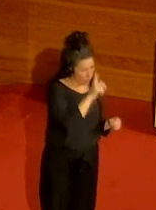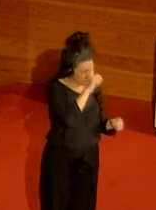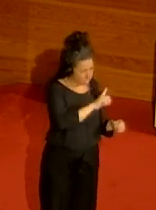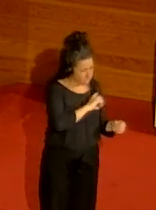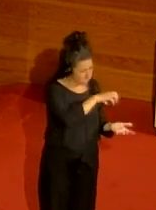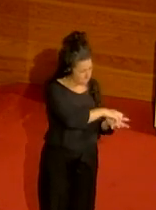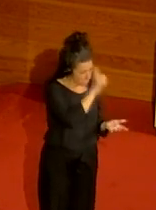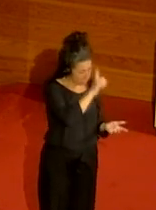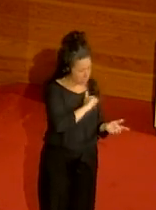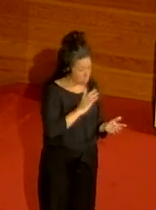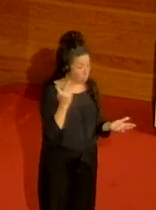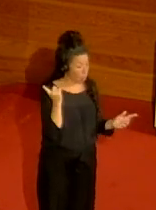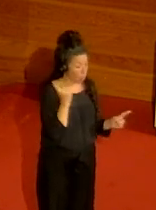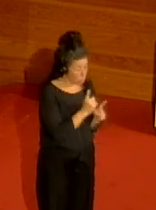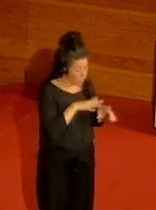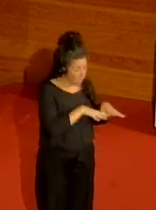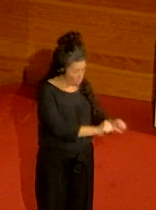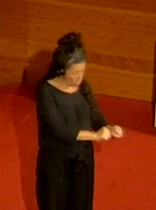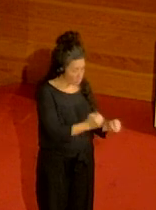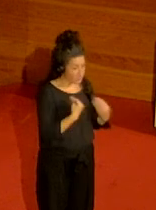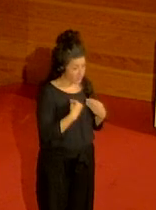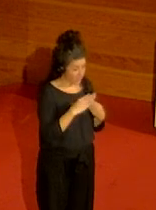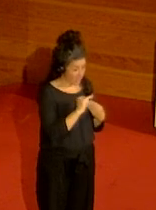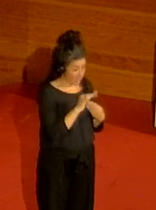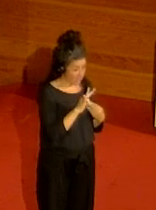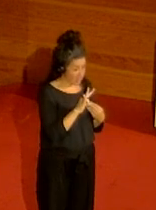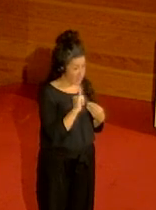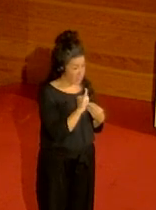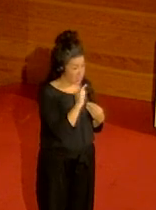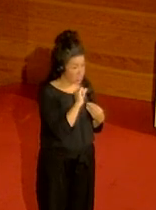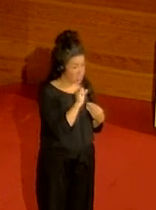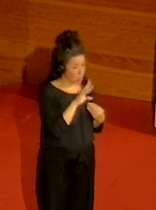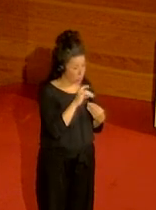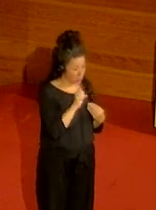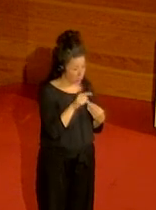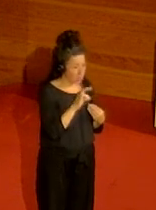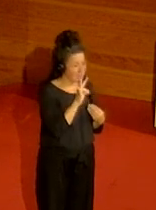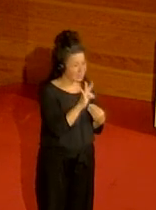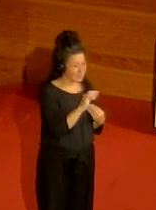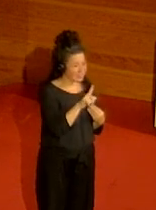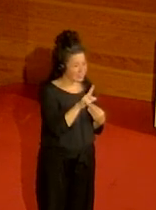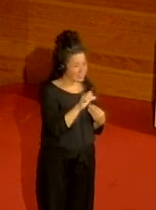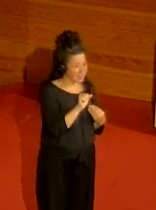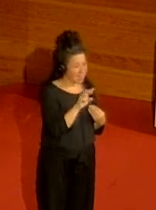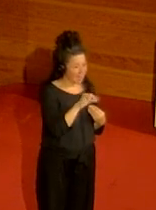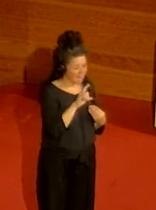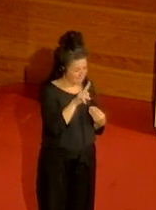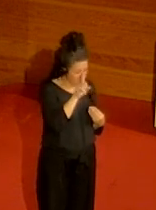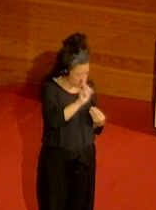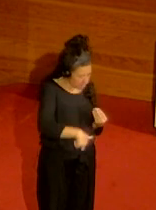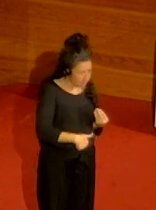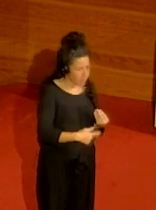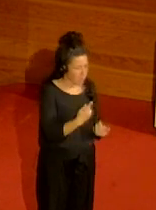colonos que viven en cisjordania fundamentalmente también se dan ataques en tel aviv o en algunas ciudades fuera de discordia Pero